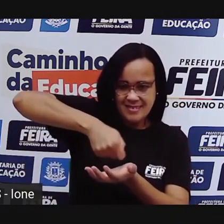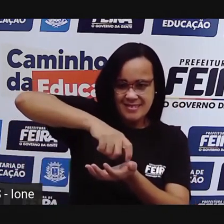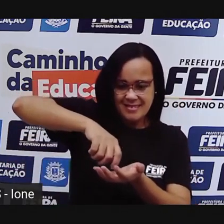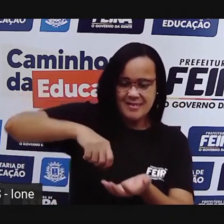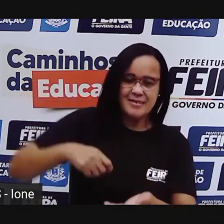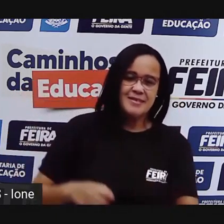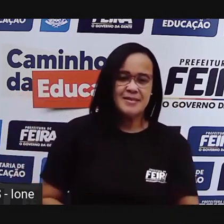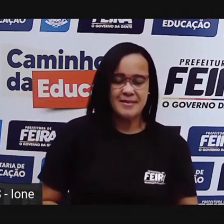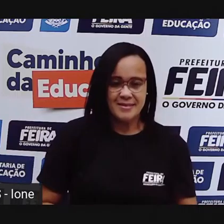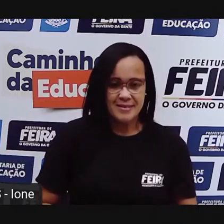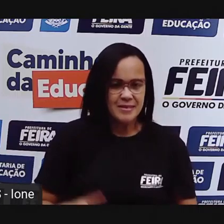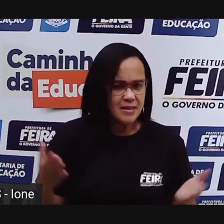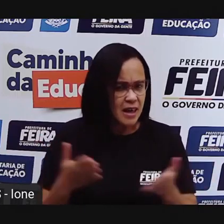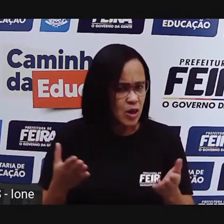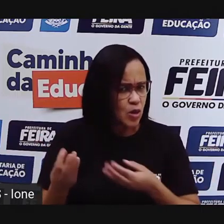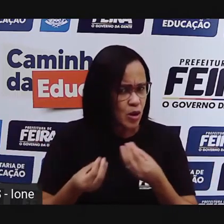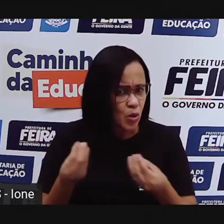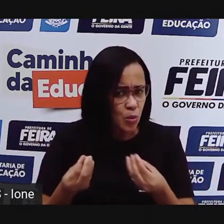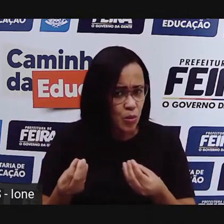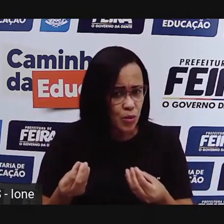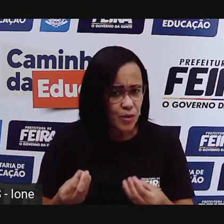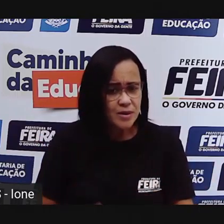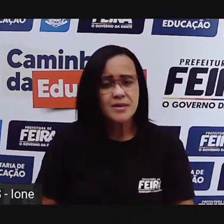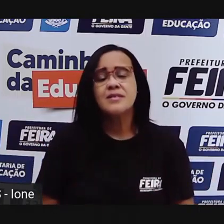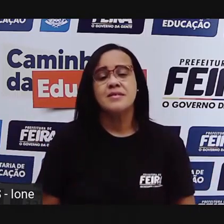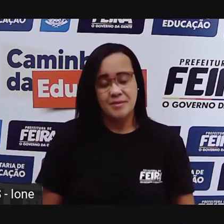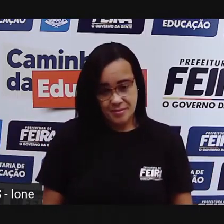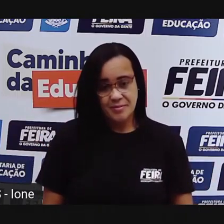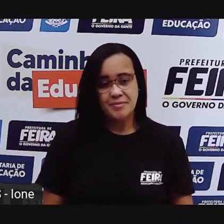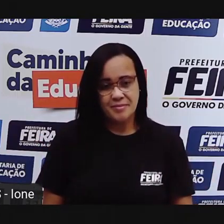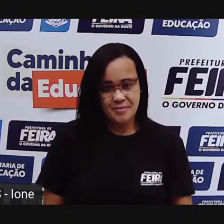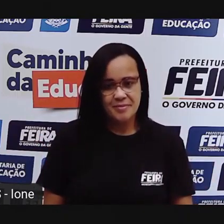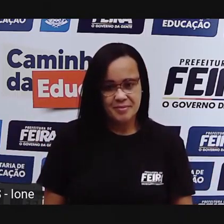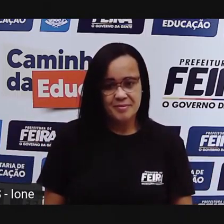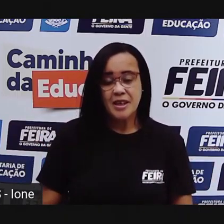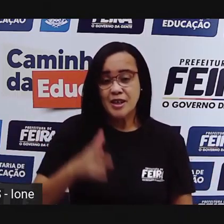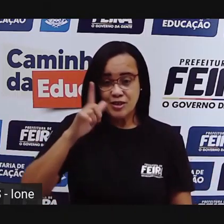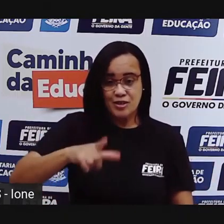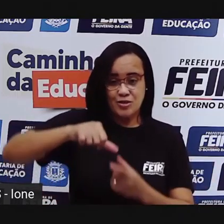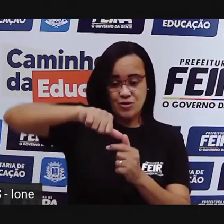a gente faz? Agora a gente vai precisar novamente da fita adesiva.